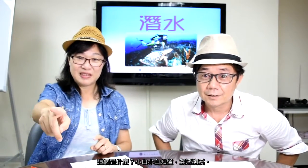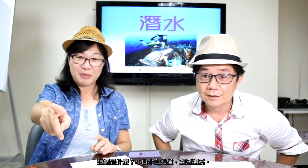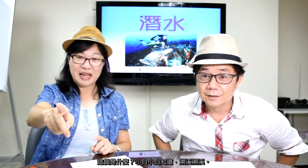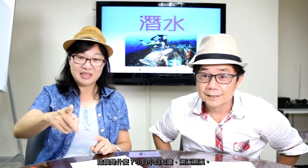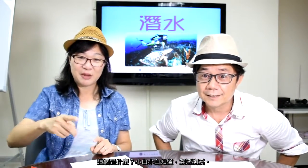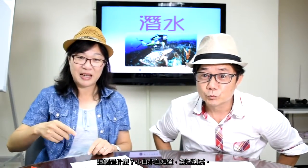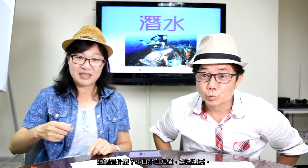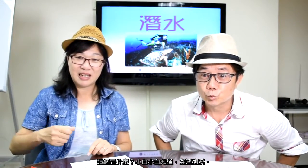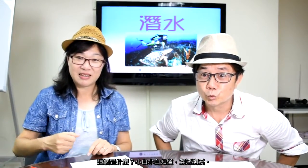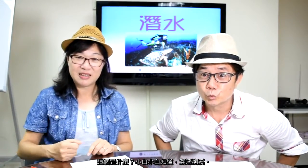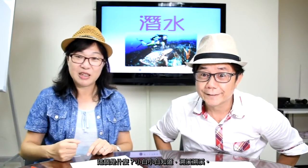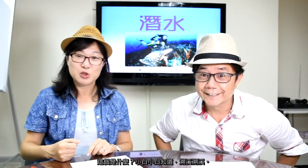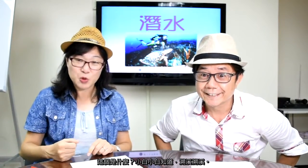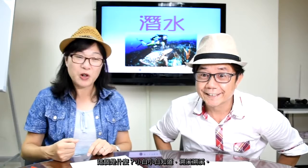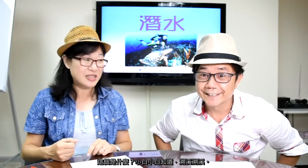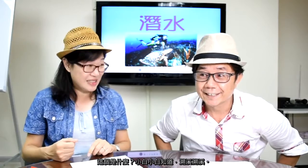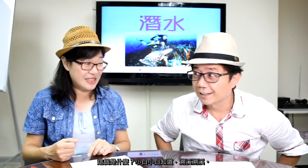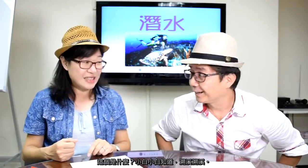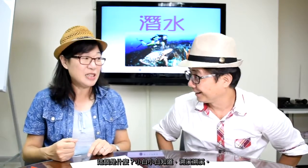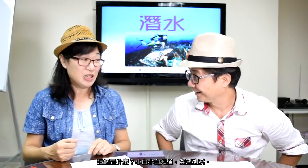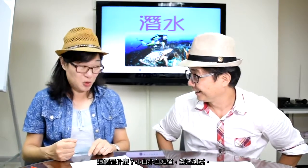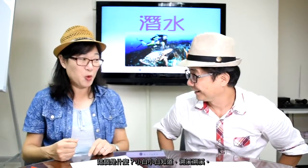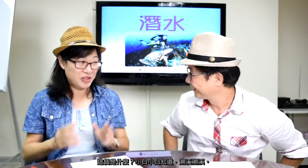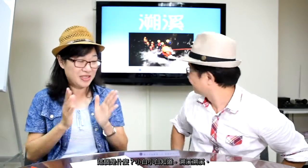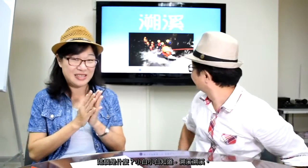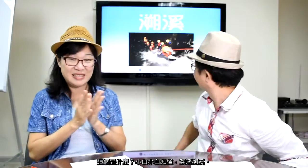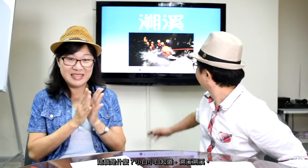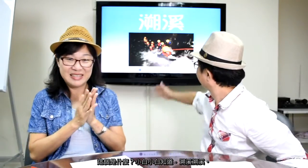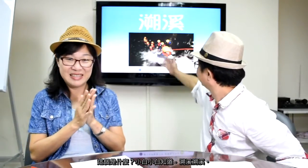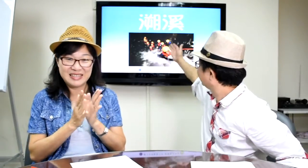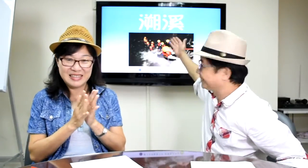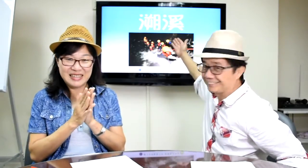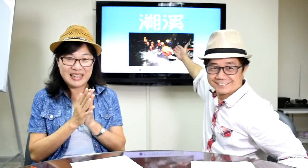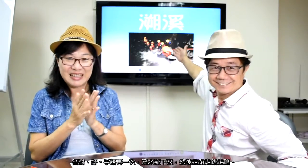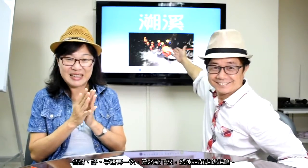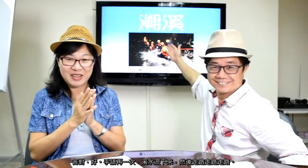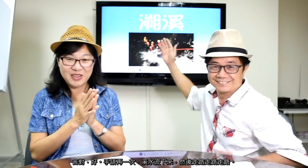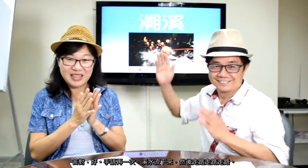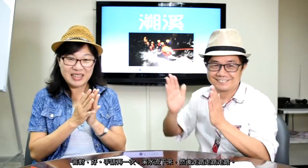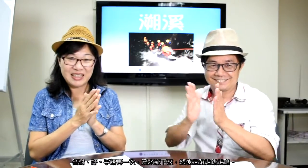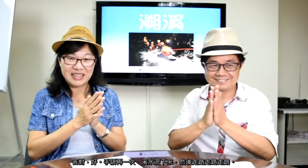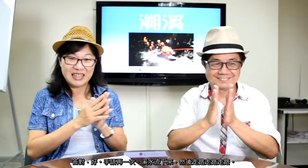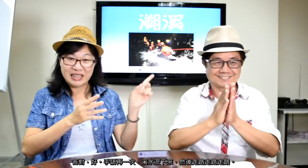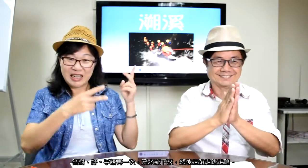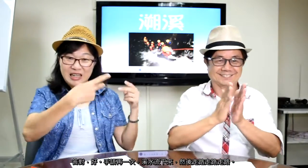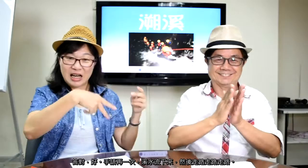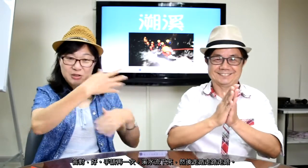小白，小白知道，溯溪，溯溪，答对。好，所